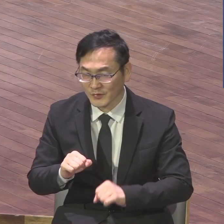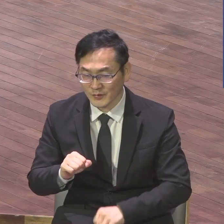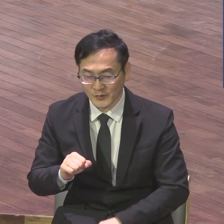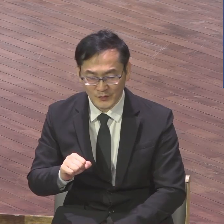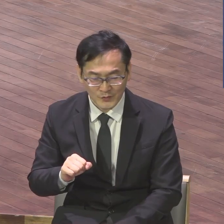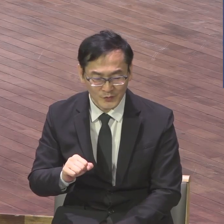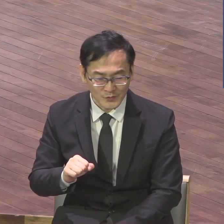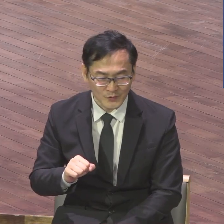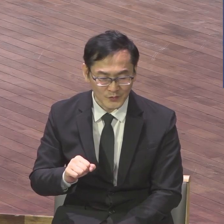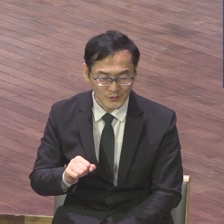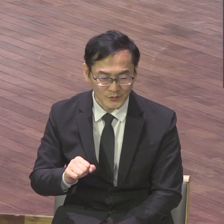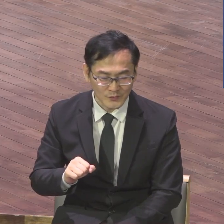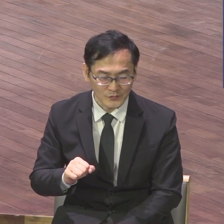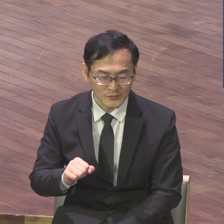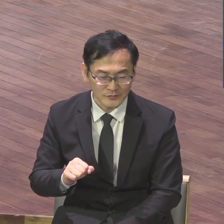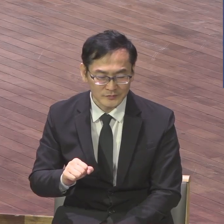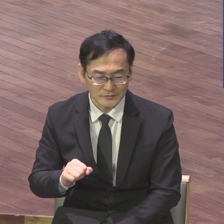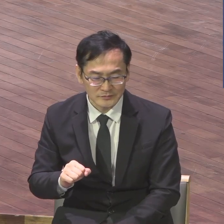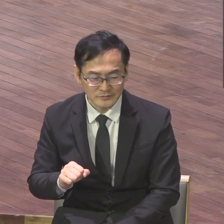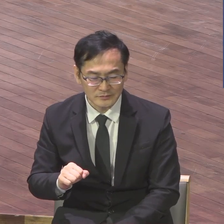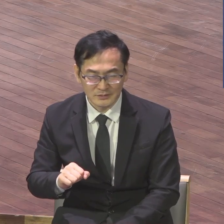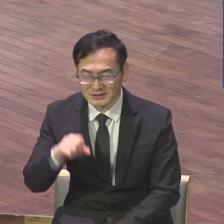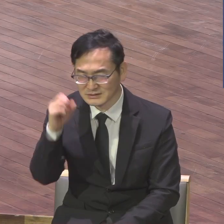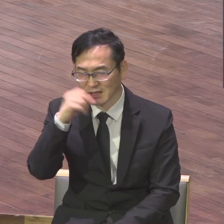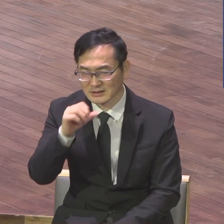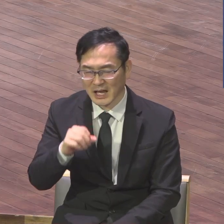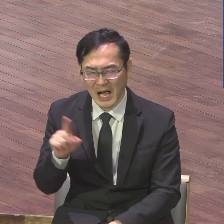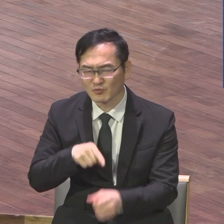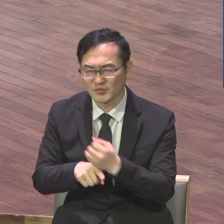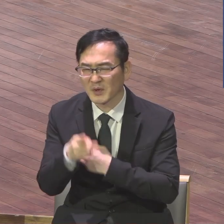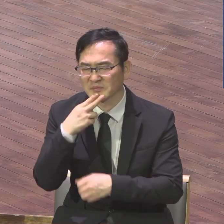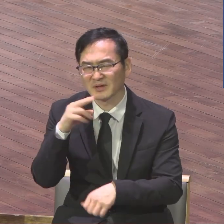예언 없이 한 적이 없습니다.